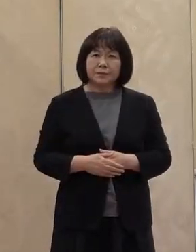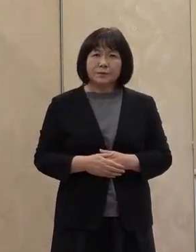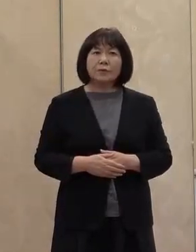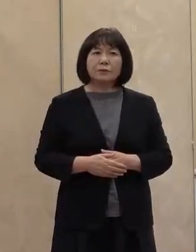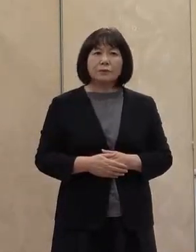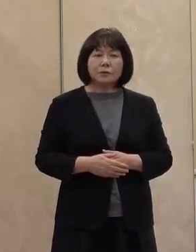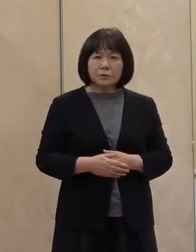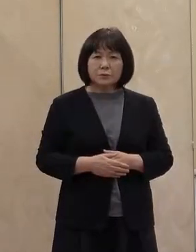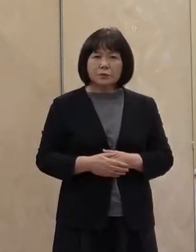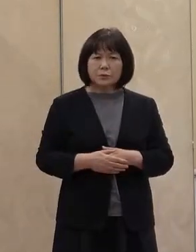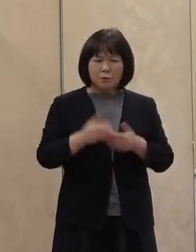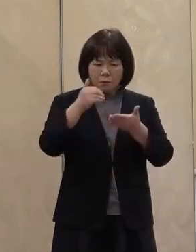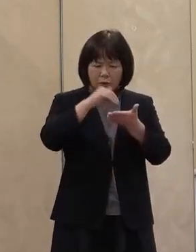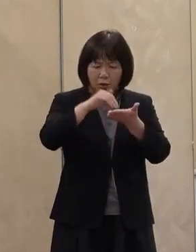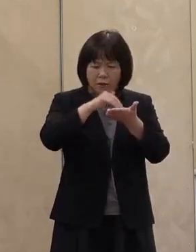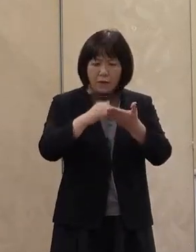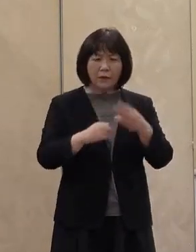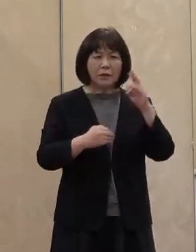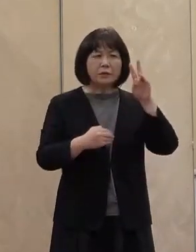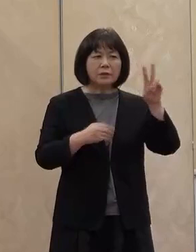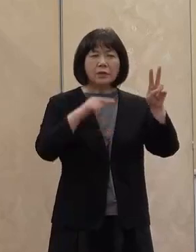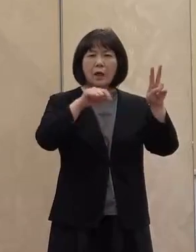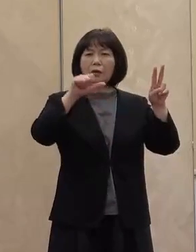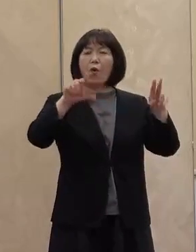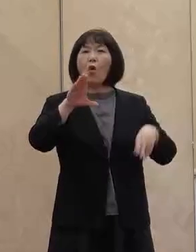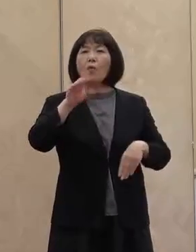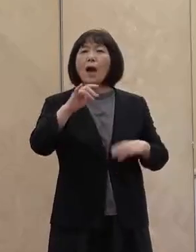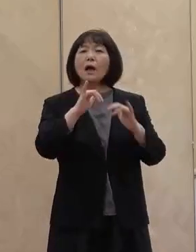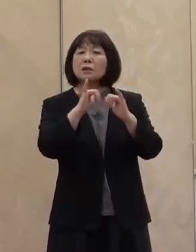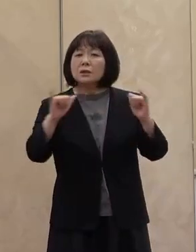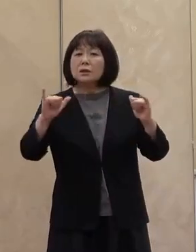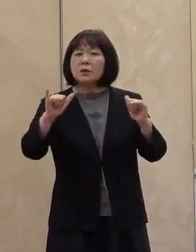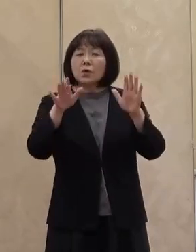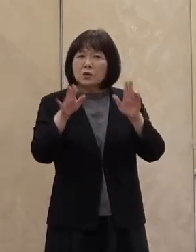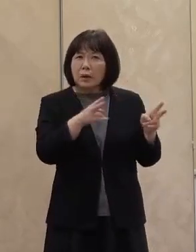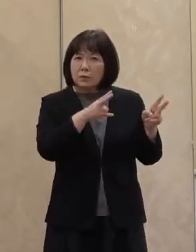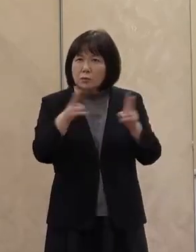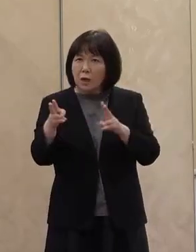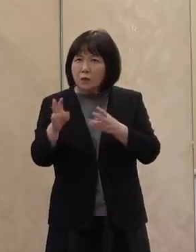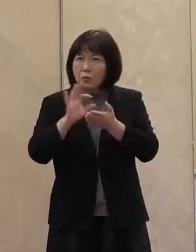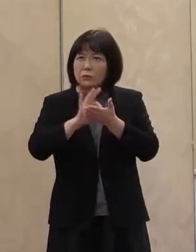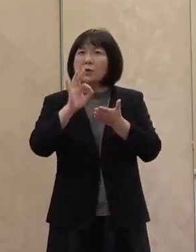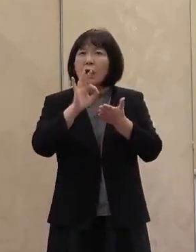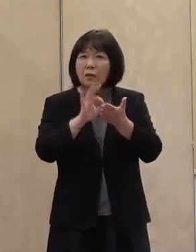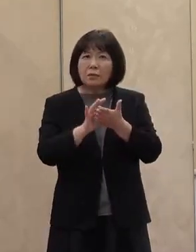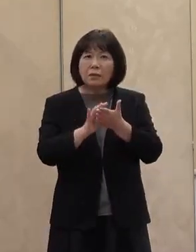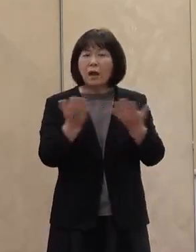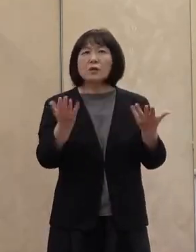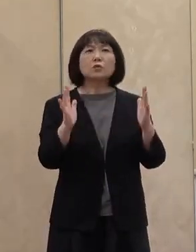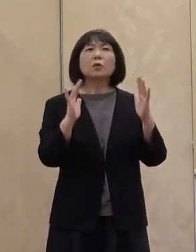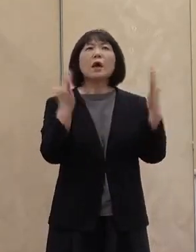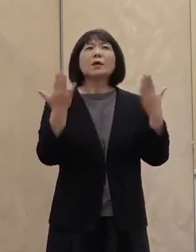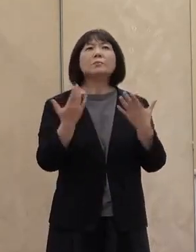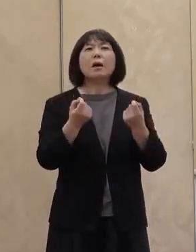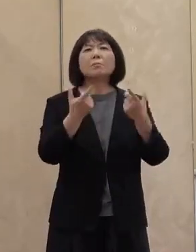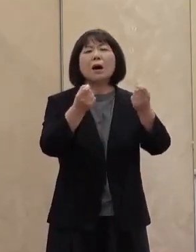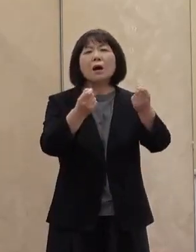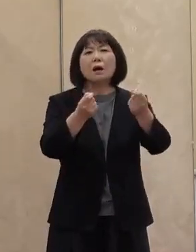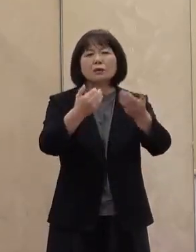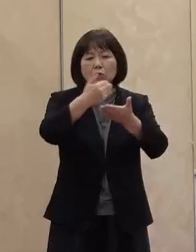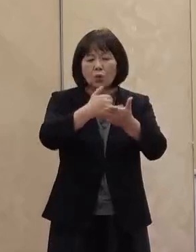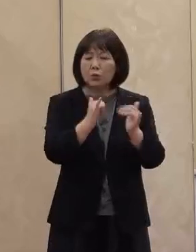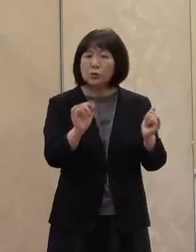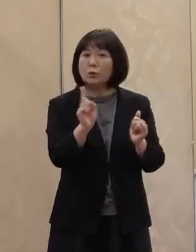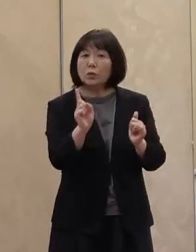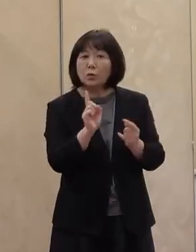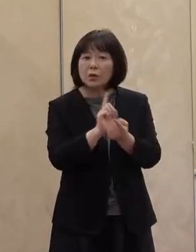2.5 万人ぐらいが、今の制度を前提にしたら、あぶれちゃうと。じゃあこの 2.5 万人どうするのっ